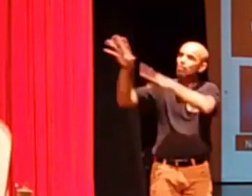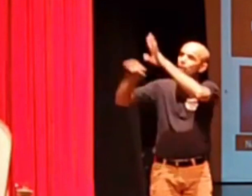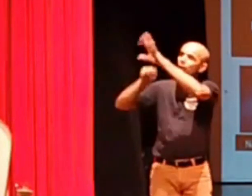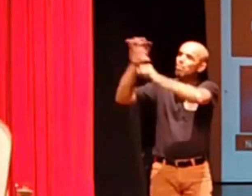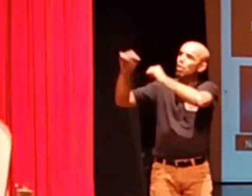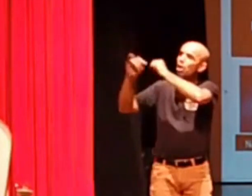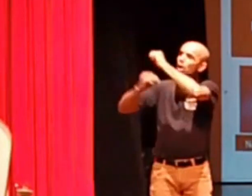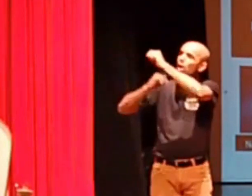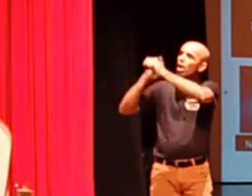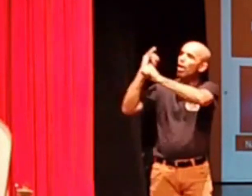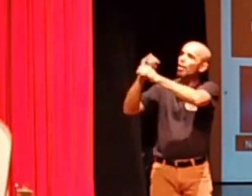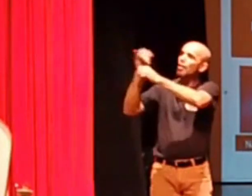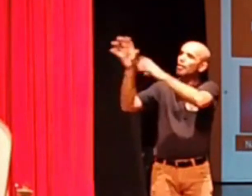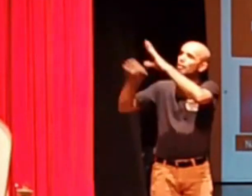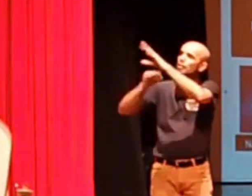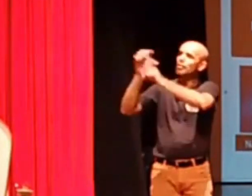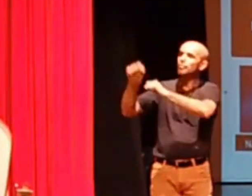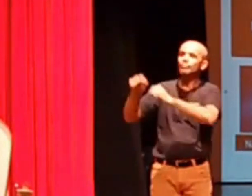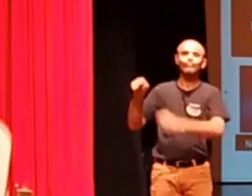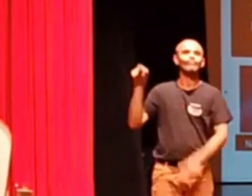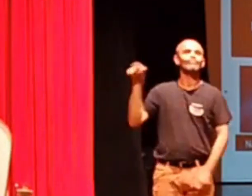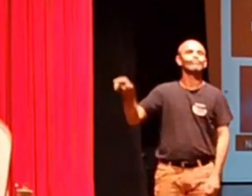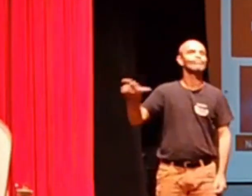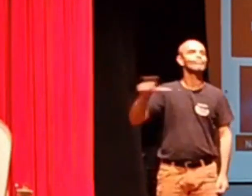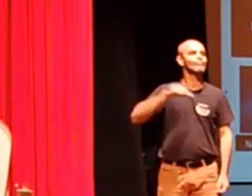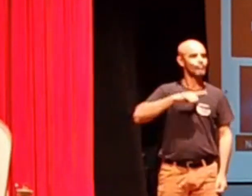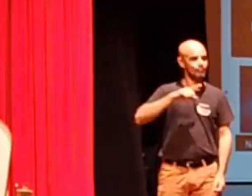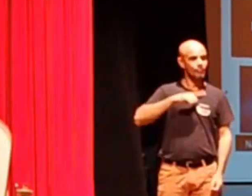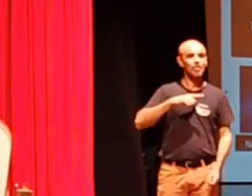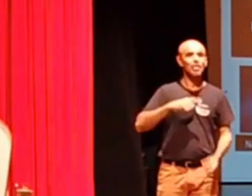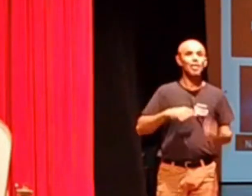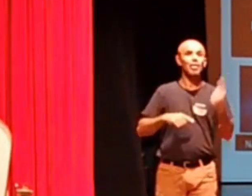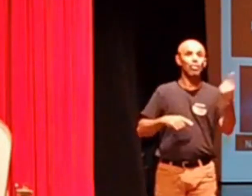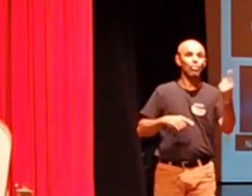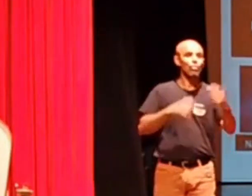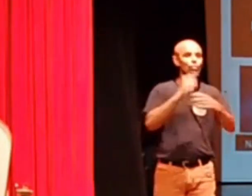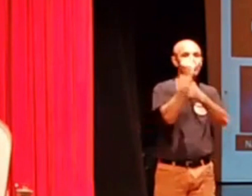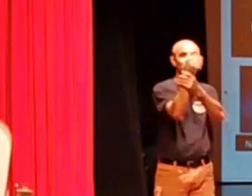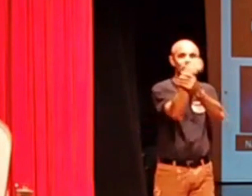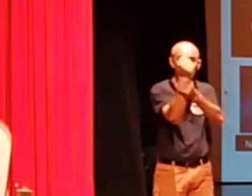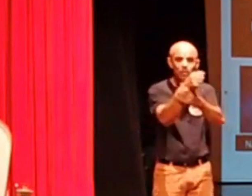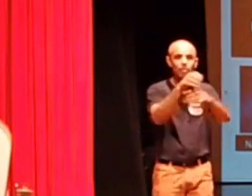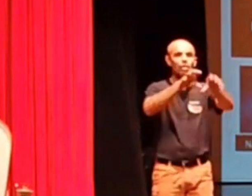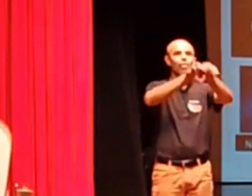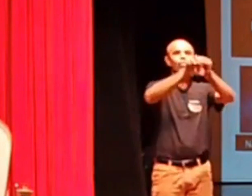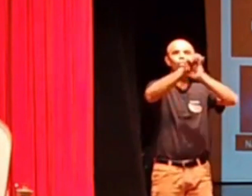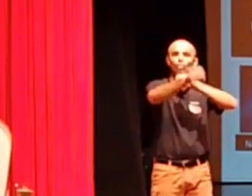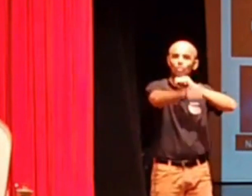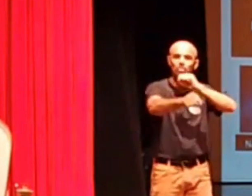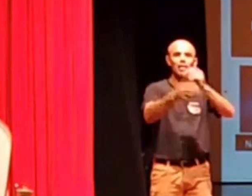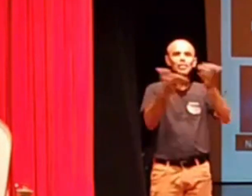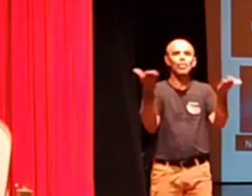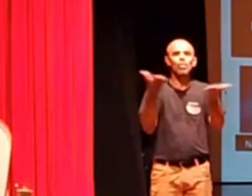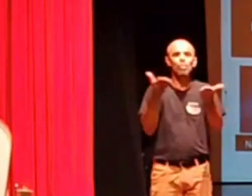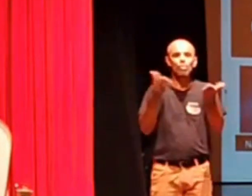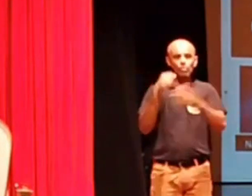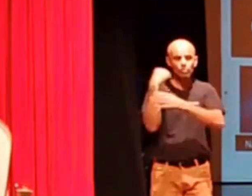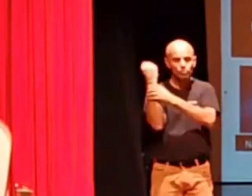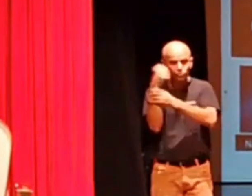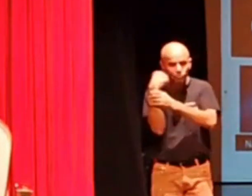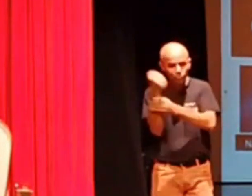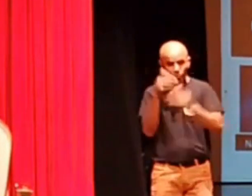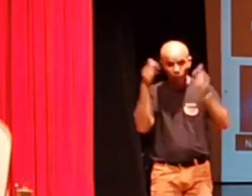acabam descobrindo que existe um fisioterapeuta que tem uma formação em exercícios